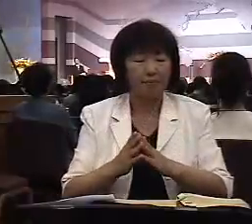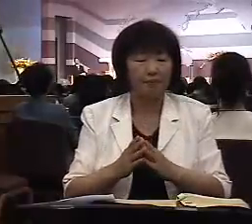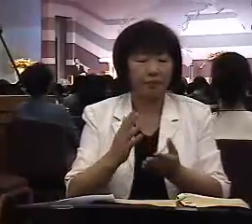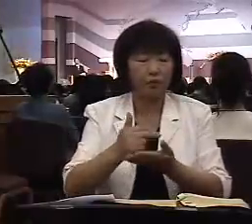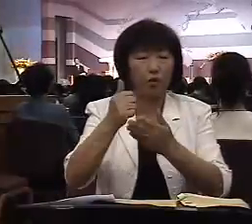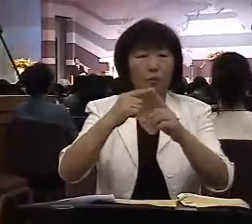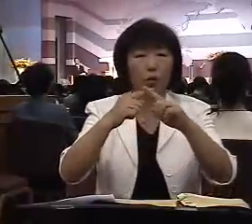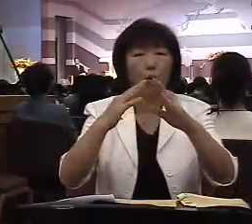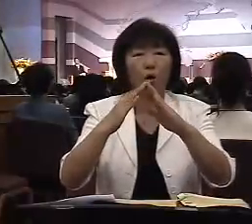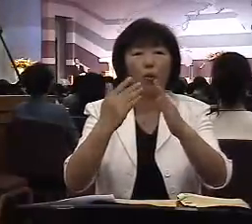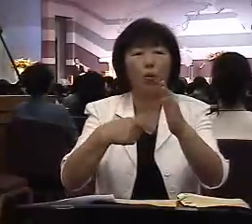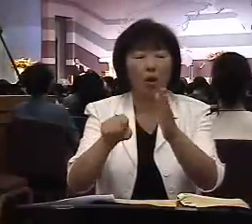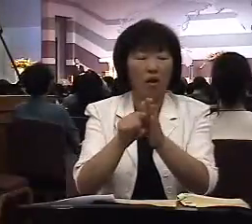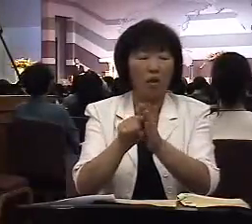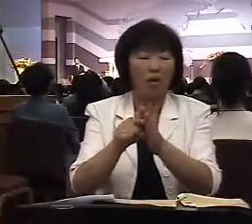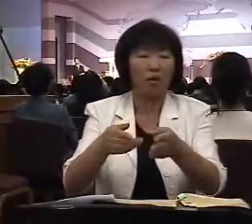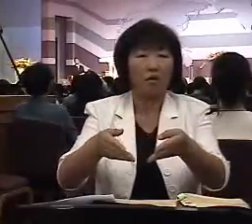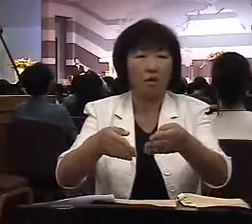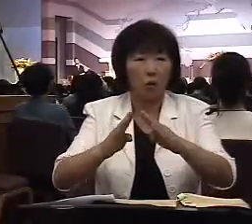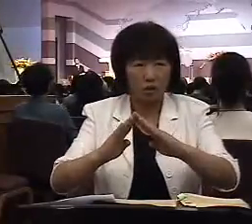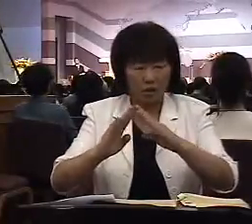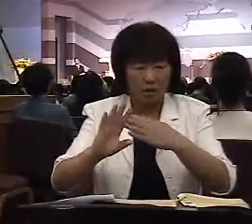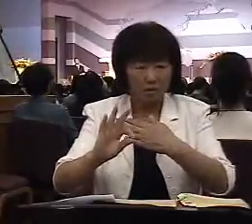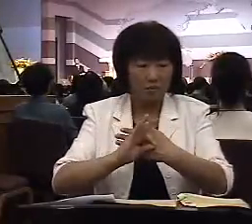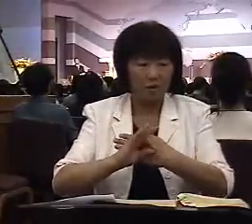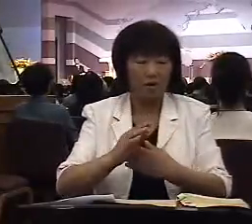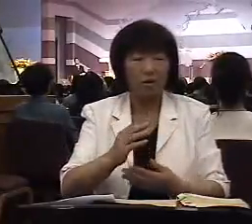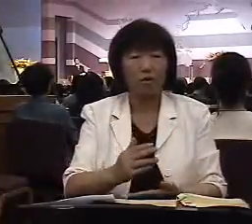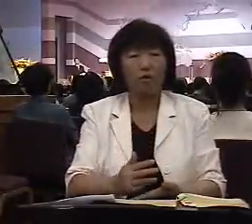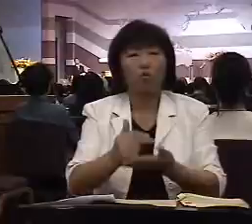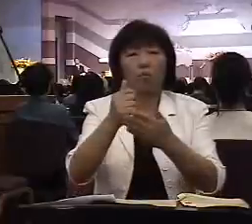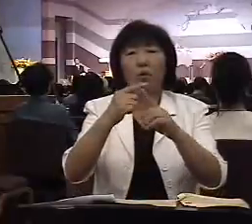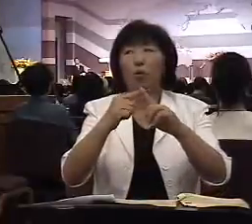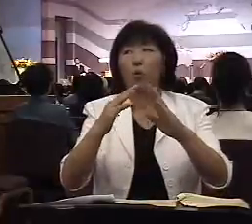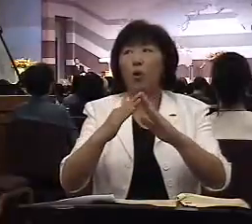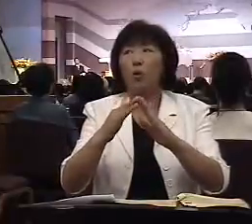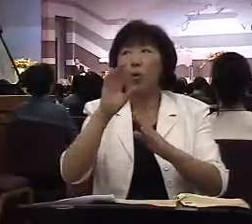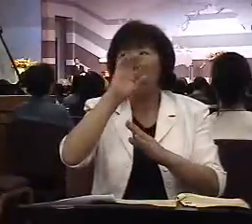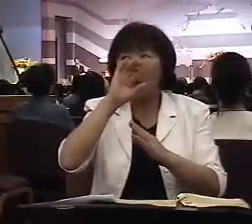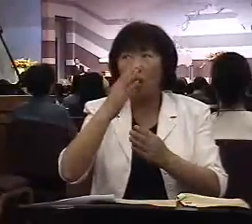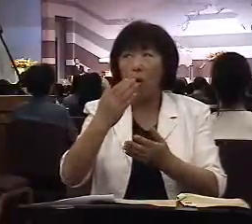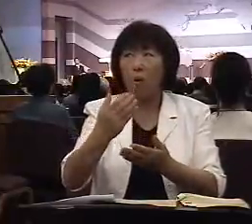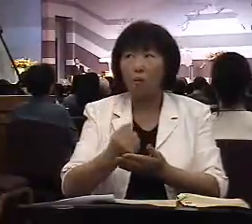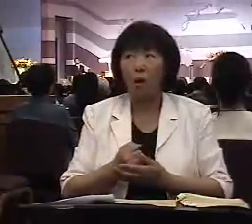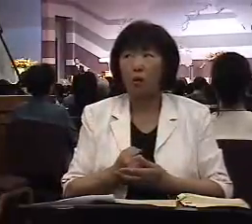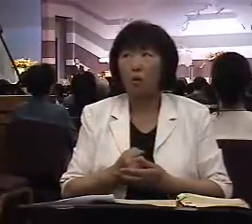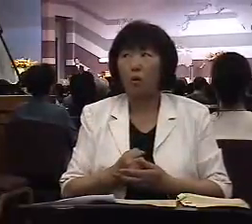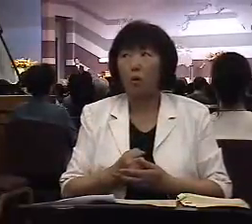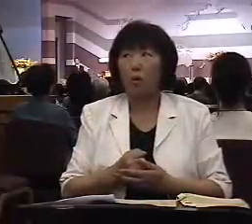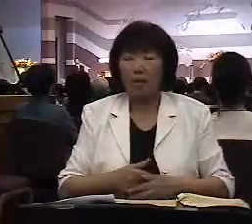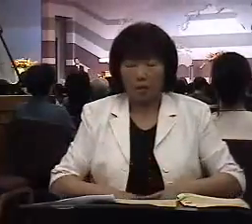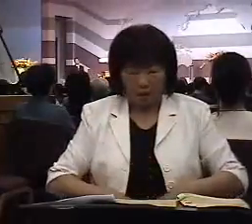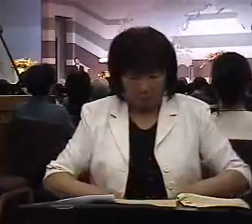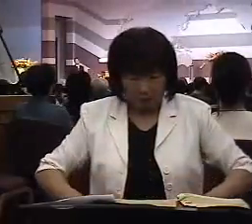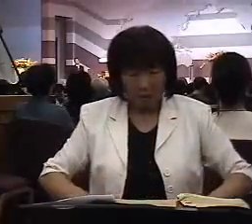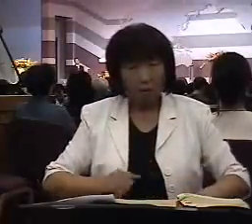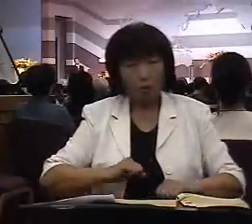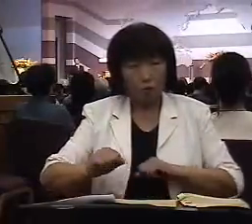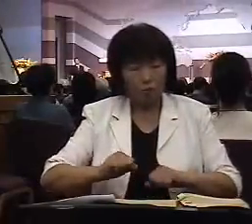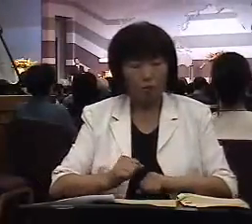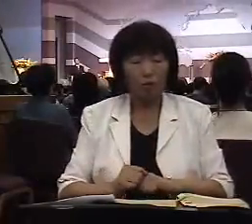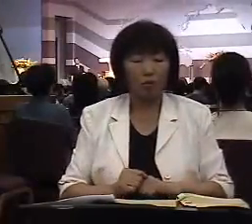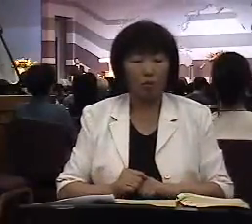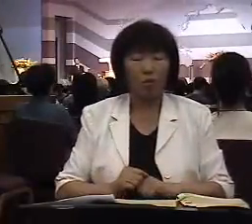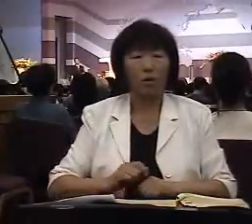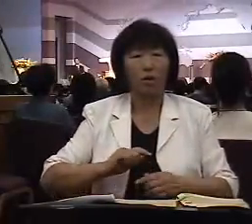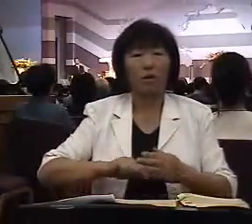주님의 교회를 위해 세워진다면 주님의 교회를 위해 우리가 훈련받고 과감하게 움직이며 과감하게 나갈